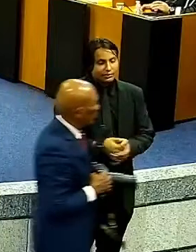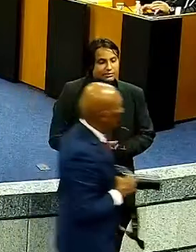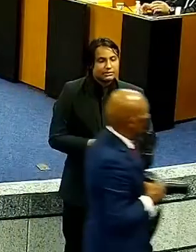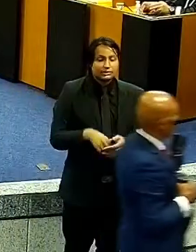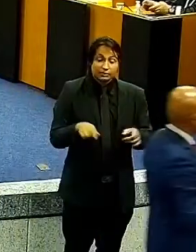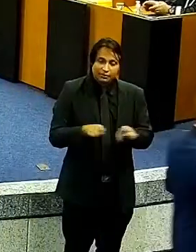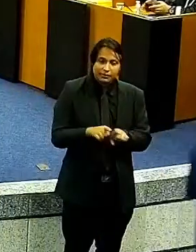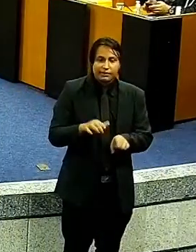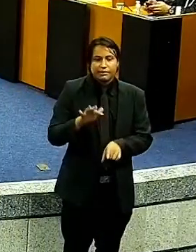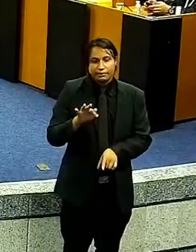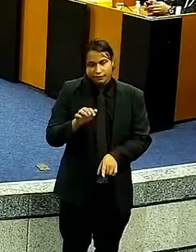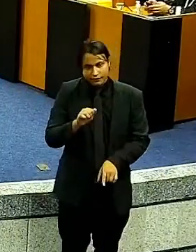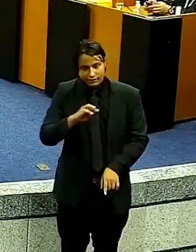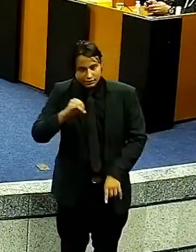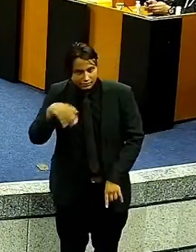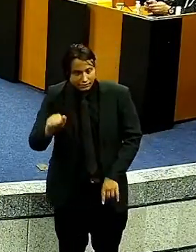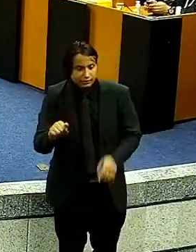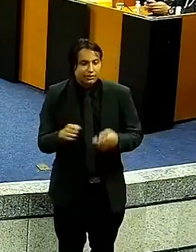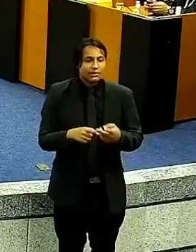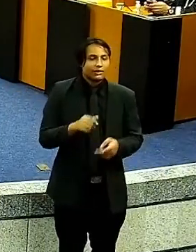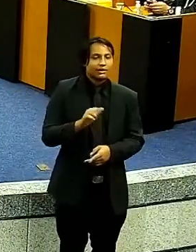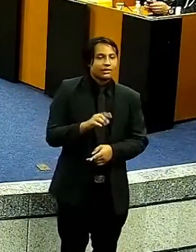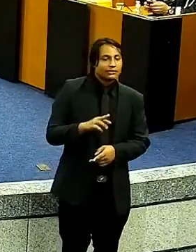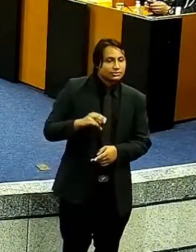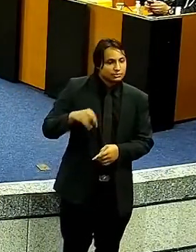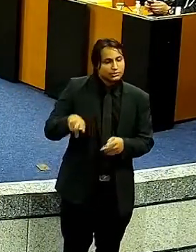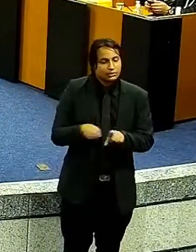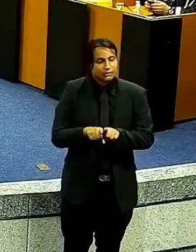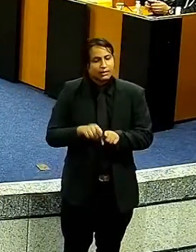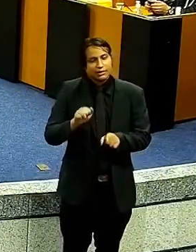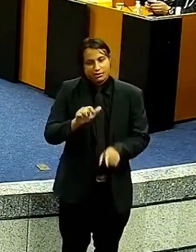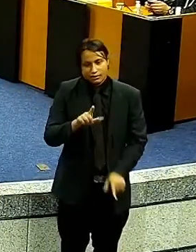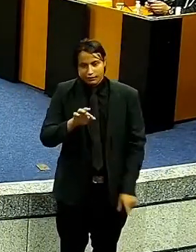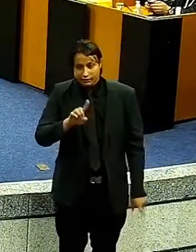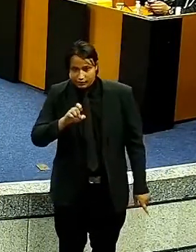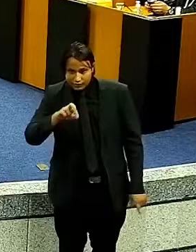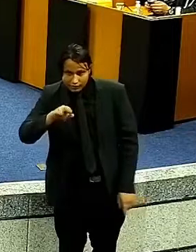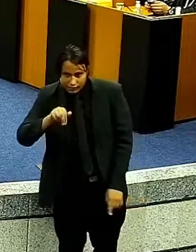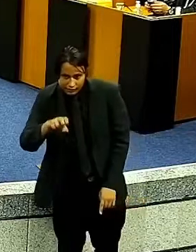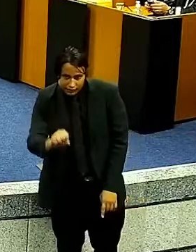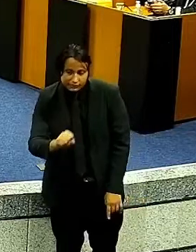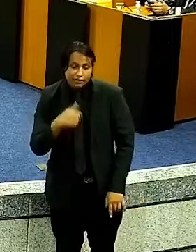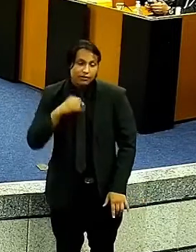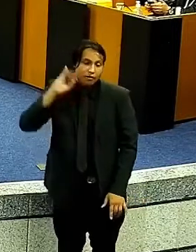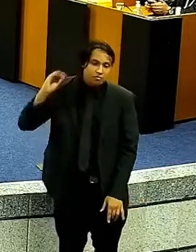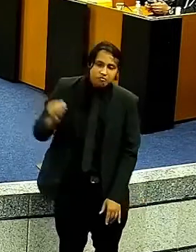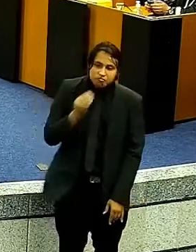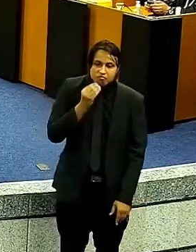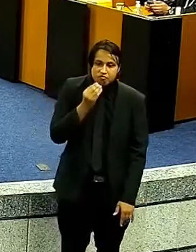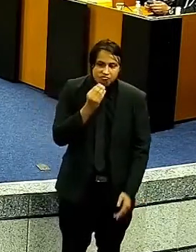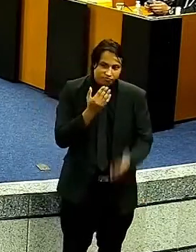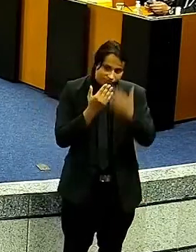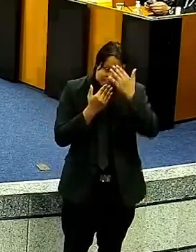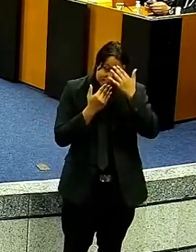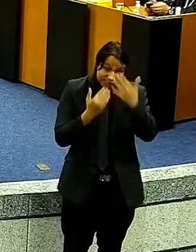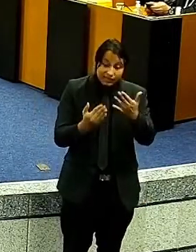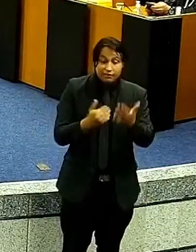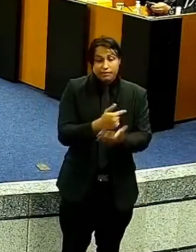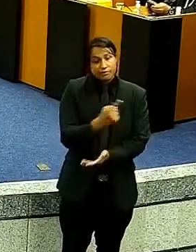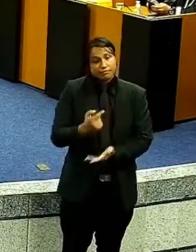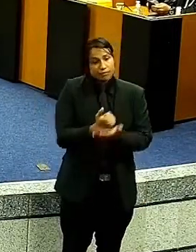a Fátima Ariston e Alda irres e muitos outros a quem também aproveito para agradecer pelo apoio que